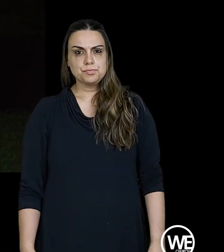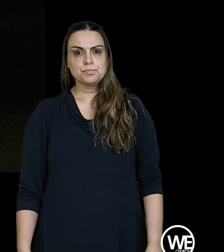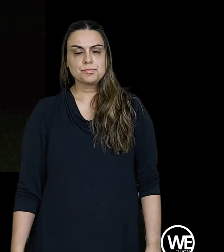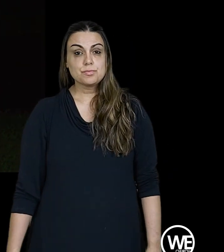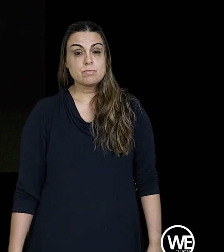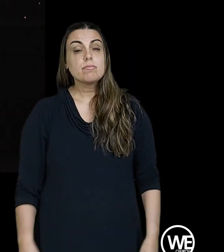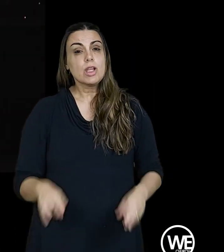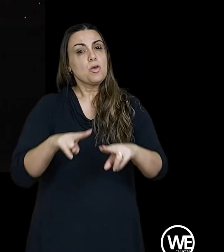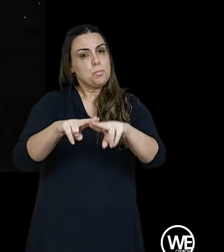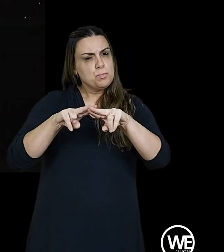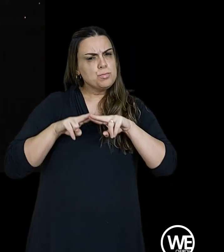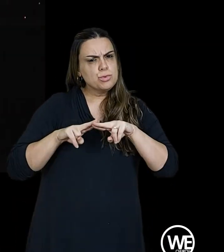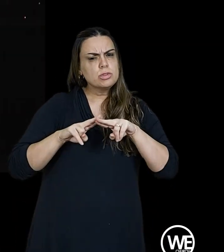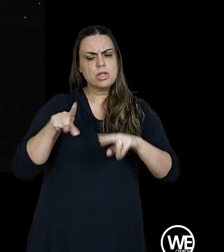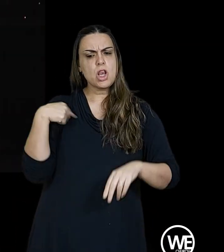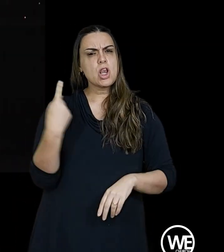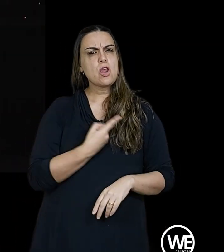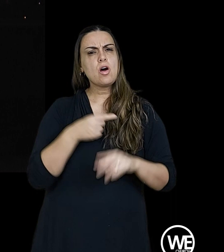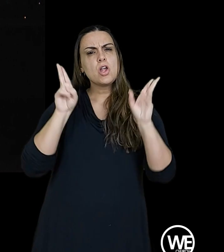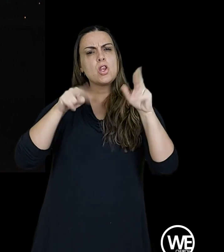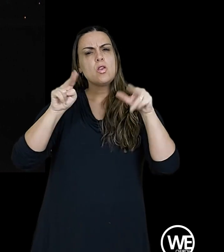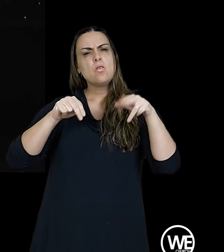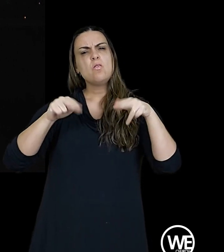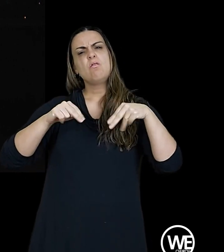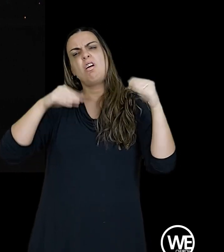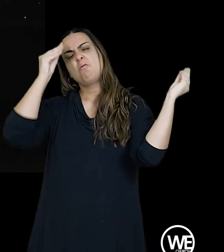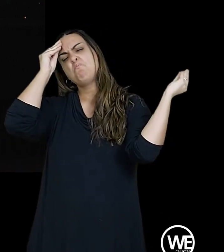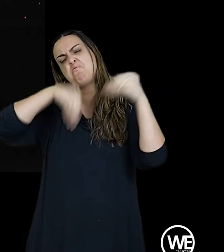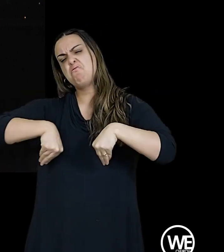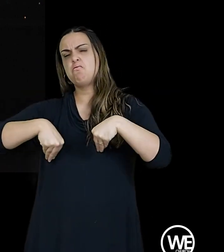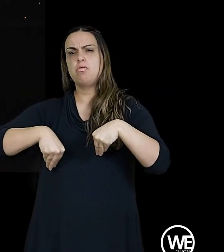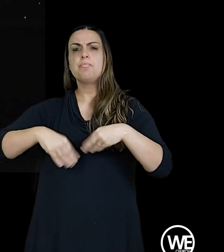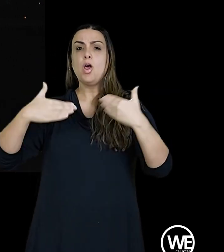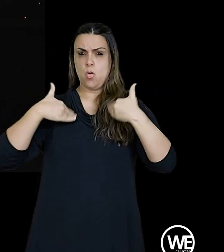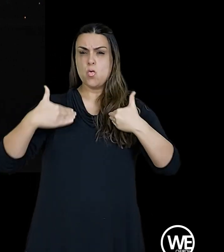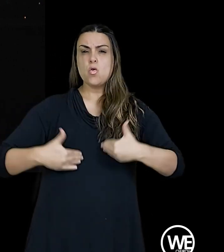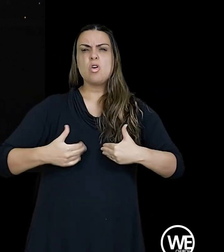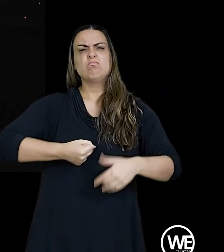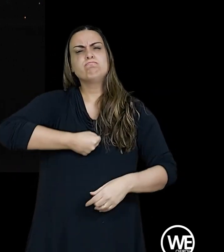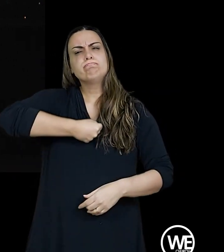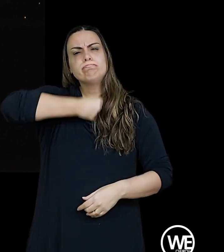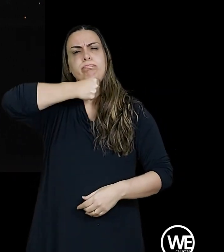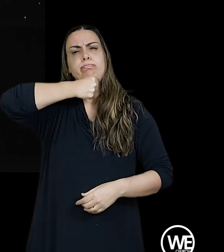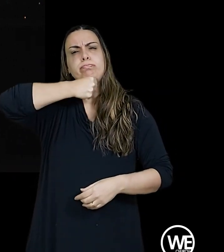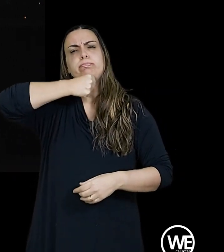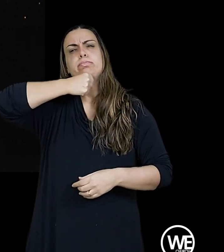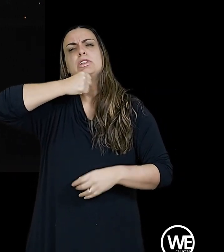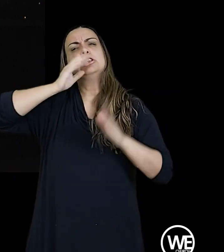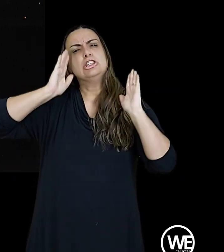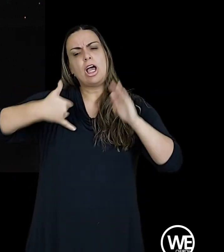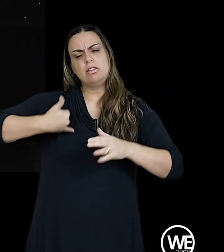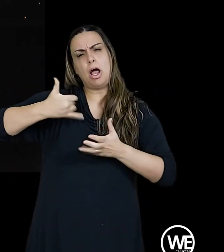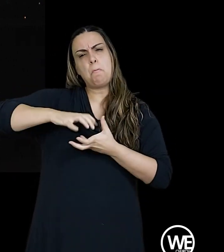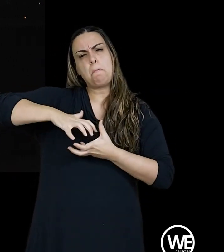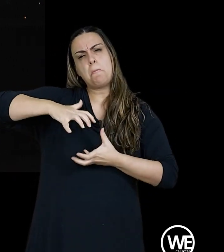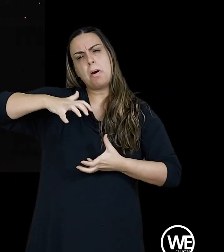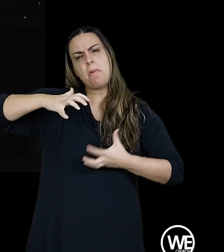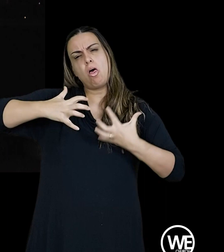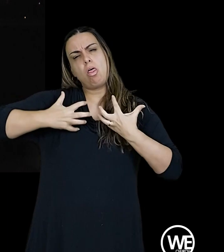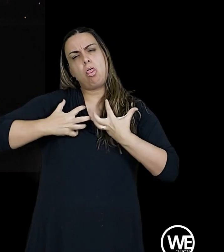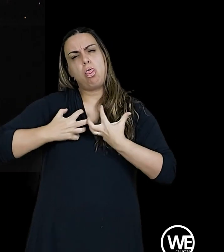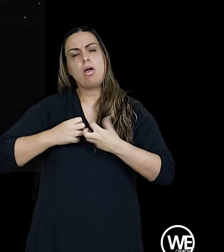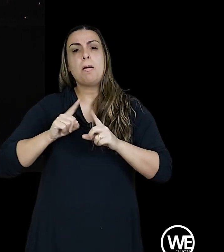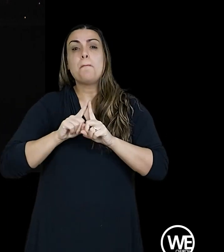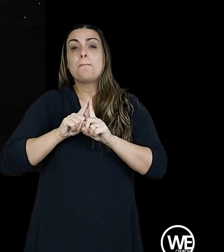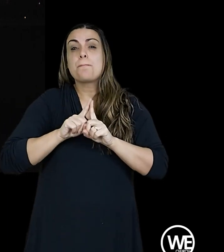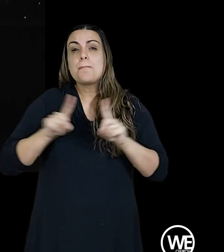por isso, nunca ficamos desanimados. Mesmo que o nosso corpo vá se gastando, o nosso espírito vai se renovando dia